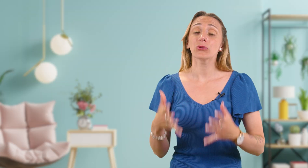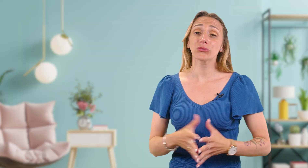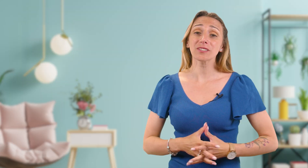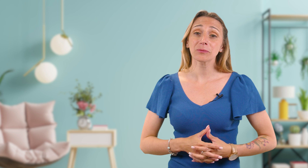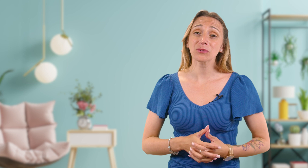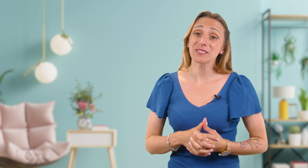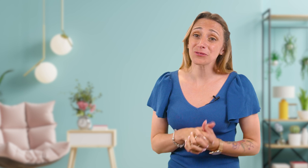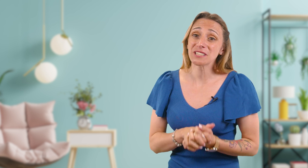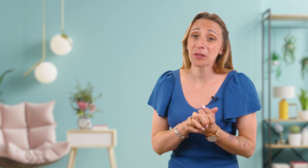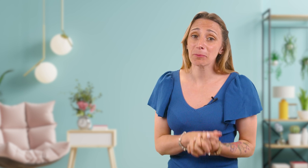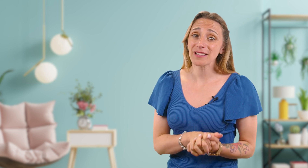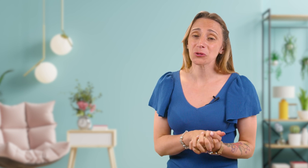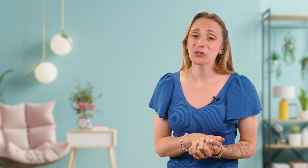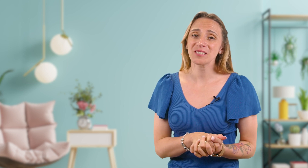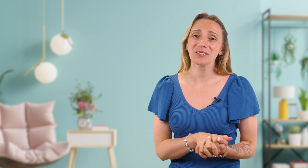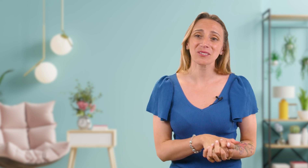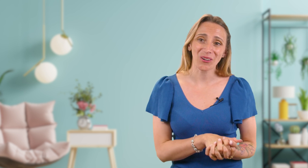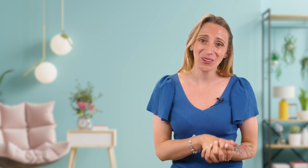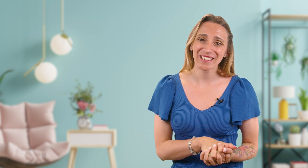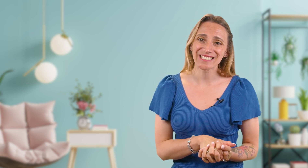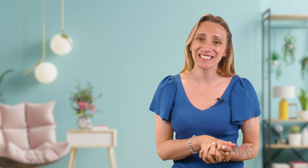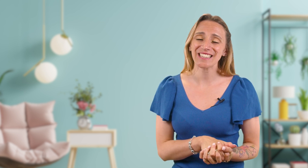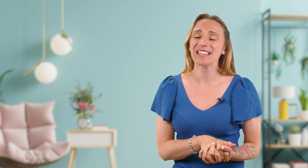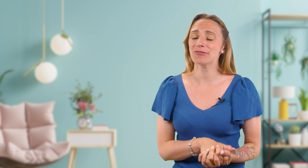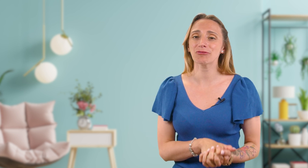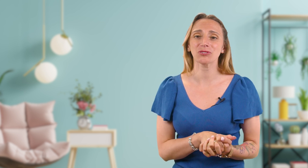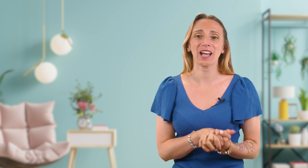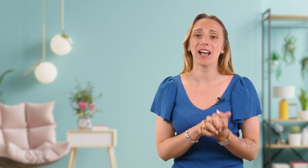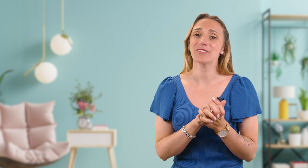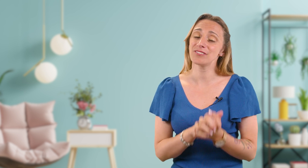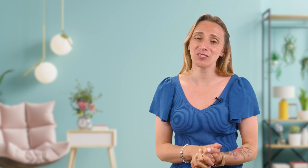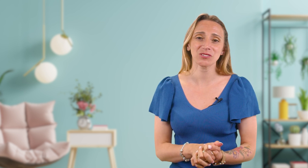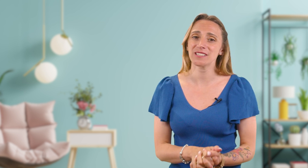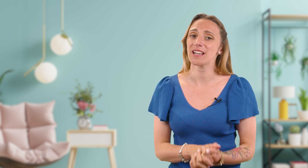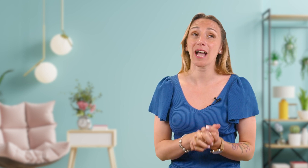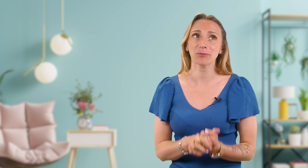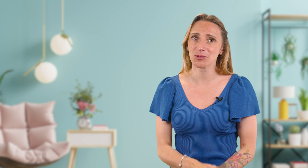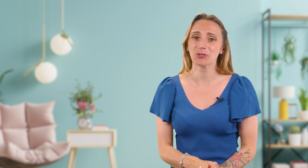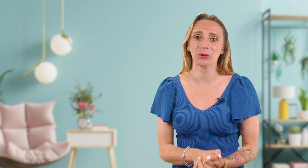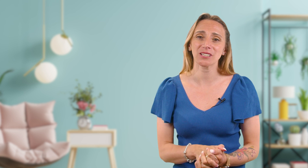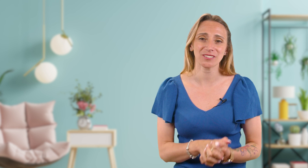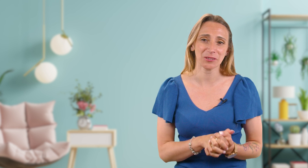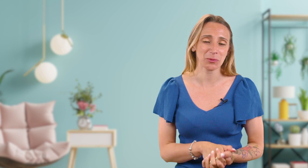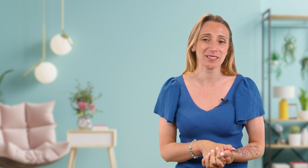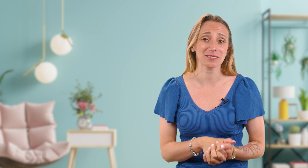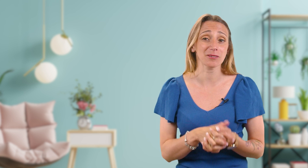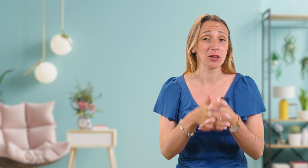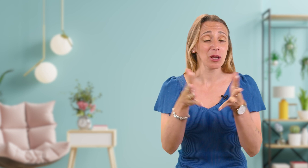Donc forcément, si vous n'avez pas de connaissances en langue des signes, il vous faudra visionner absolument les vidéos précédentes